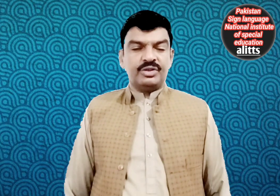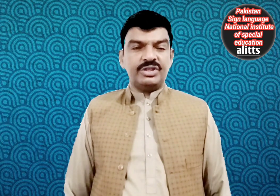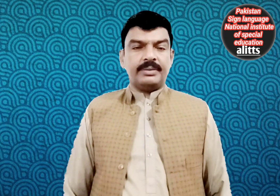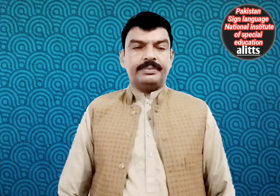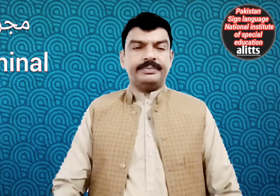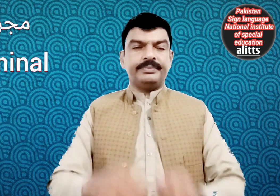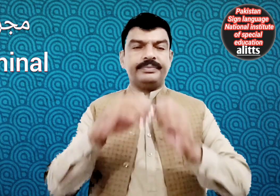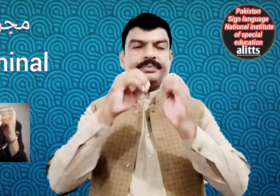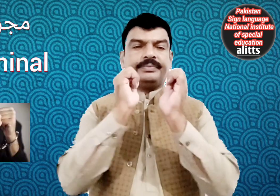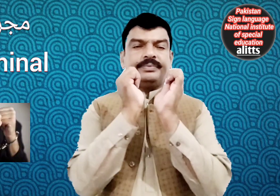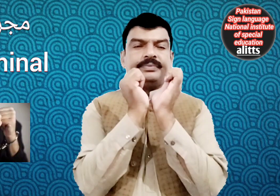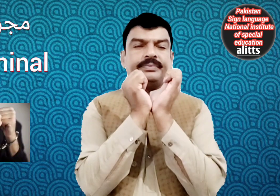मुजरम,